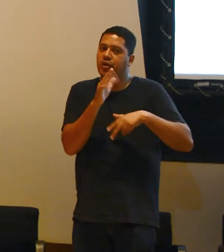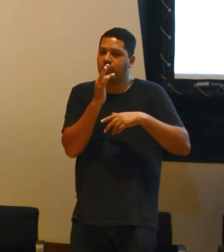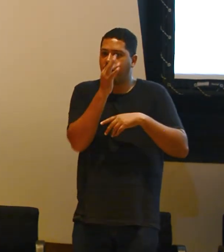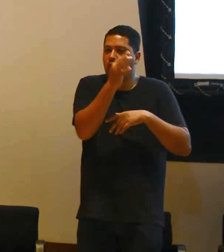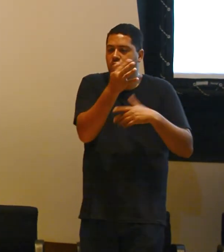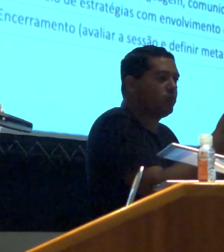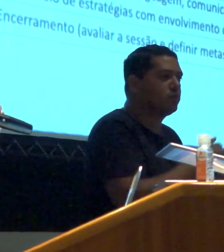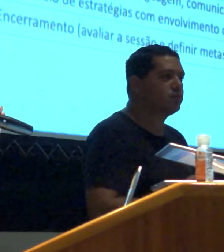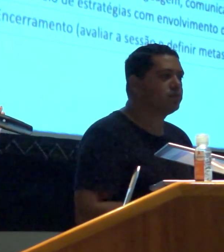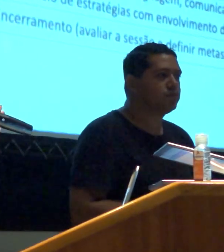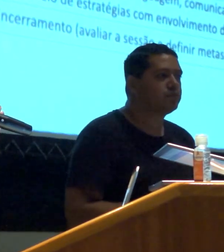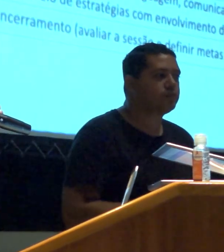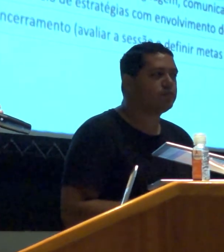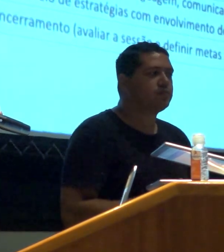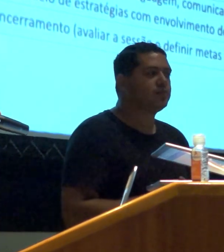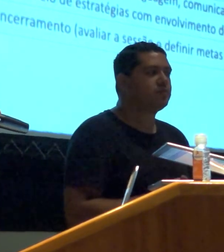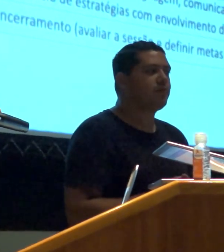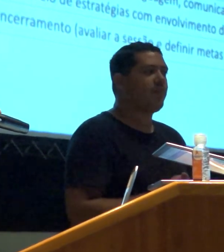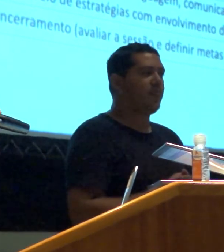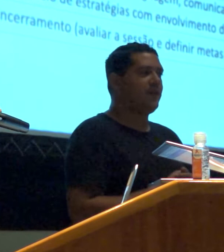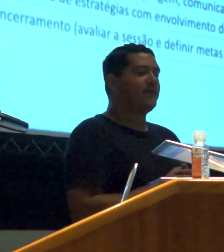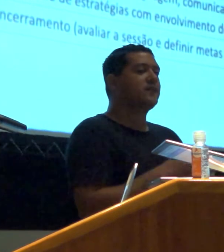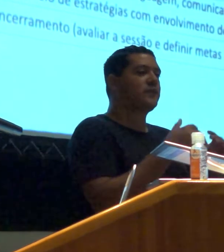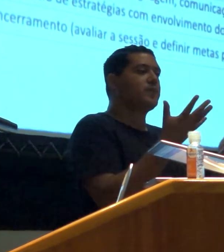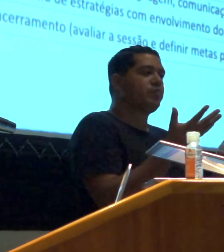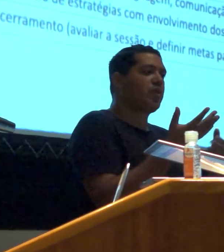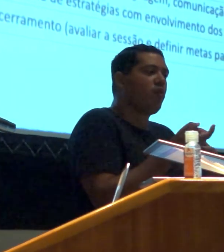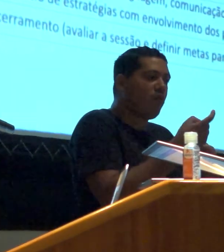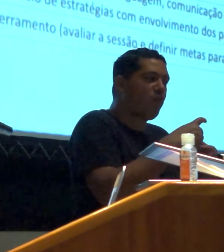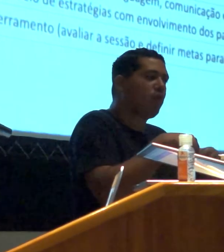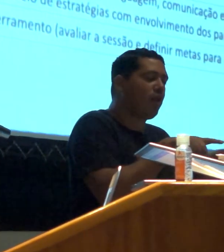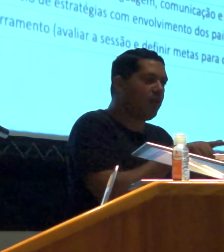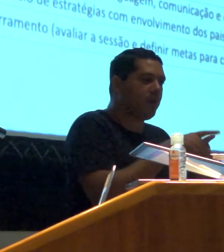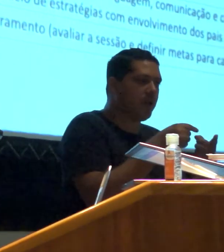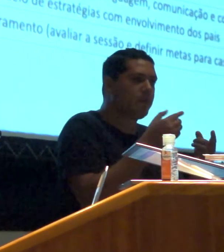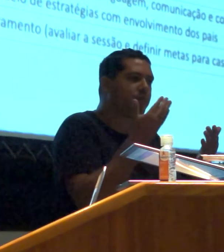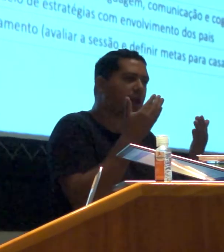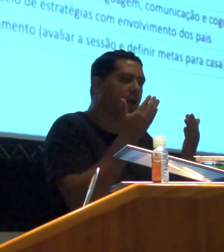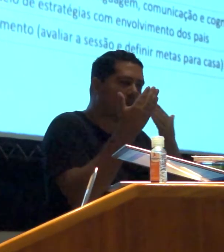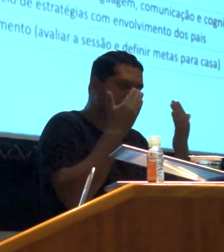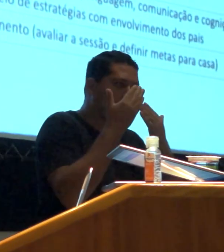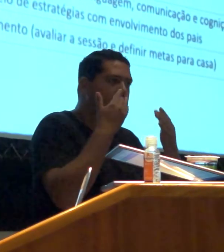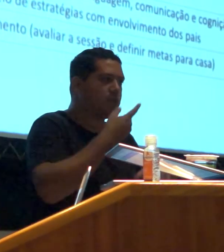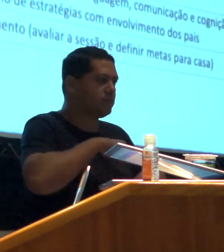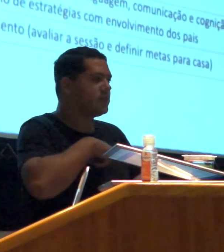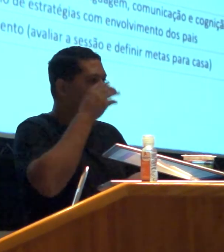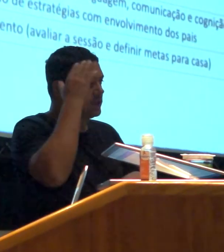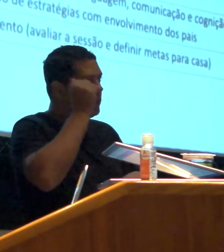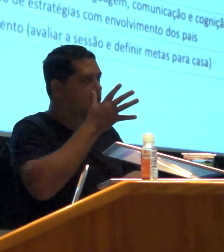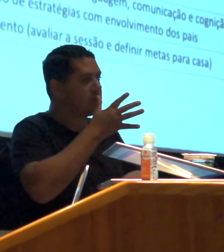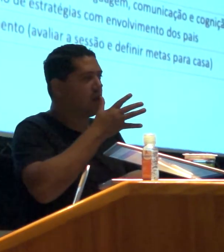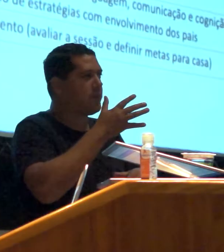resultado. Então, só voltando um pouquinho assim, sobre a questão da terapia, né? Então, a gente fala que desde quando a gente